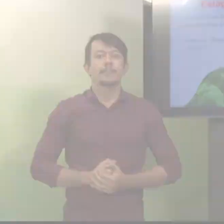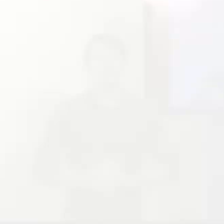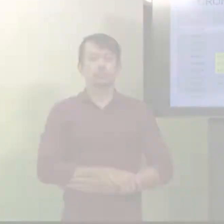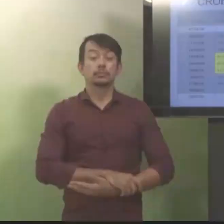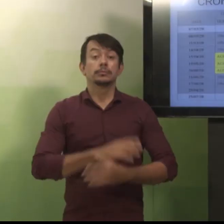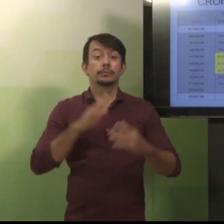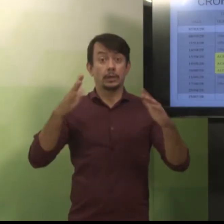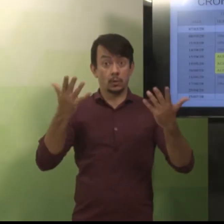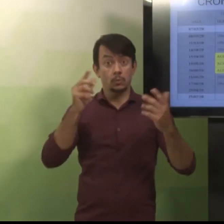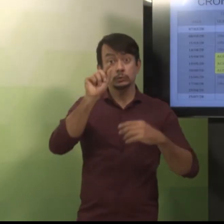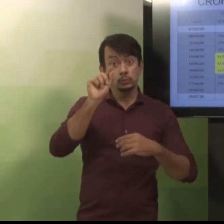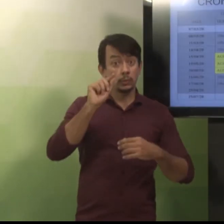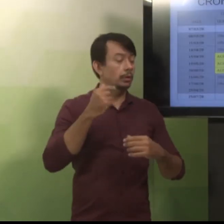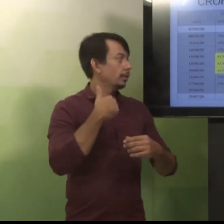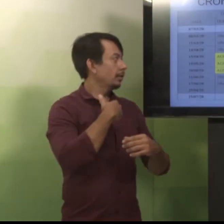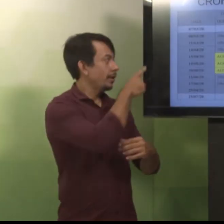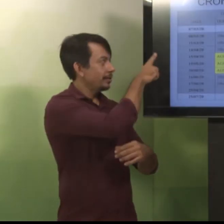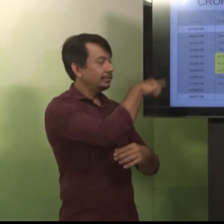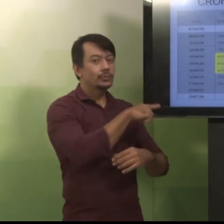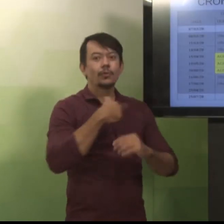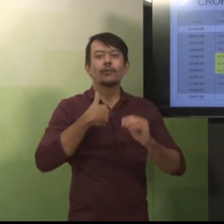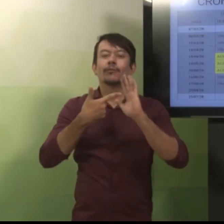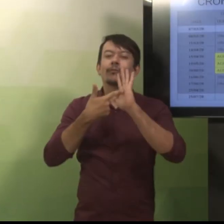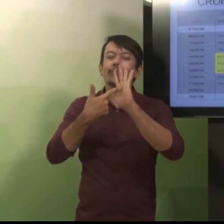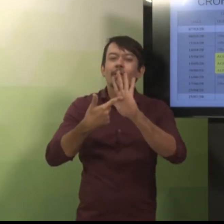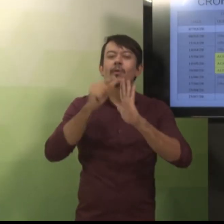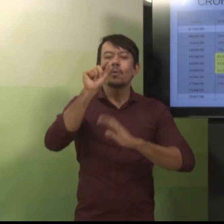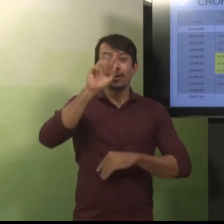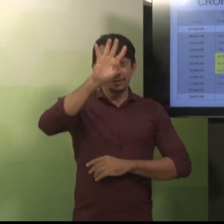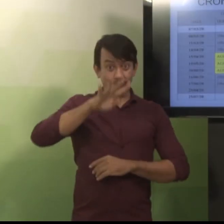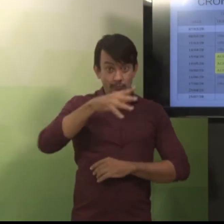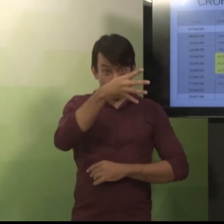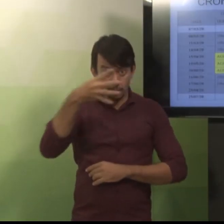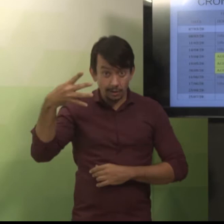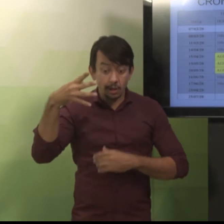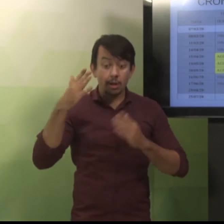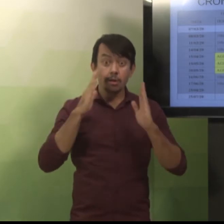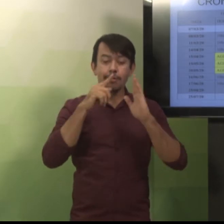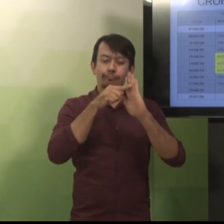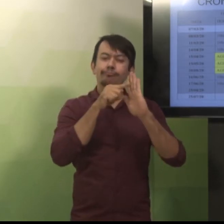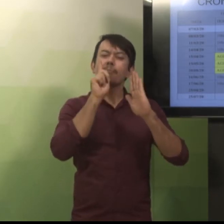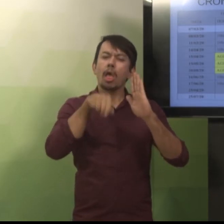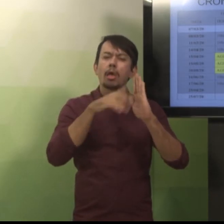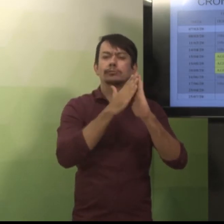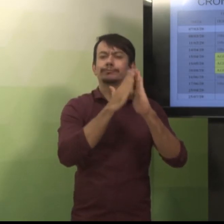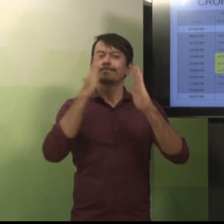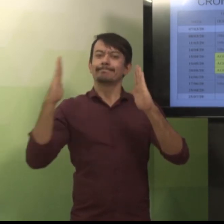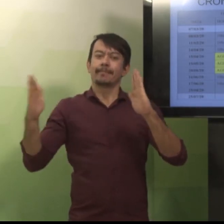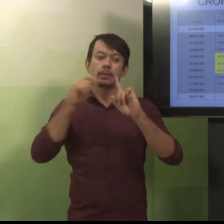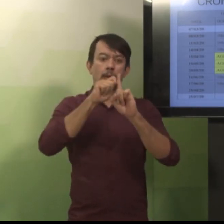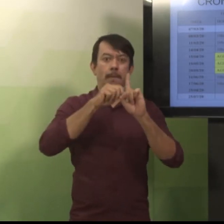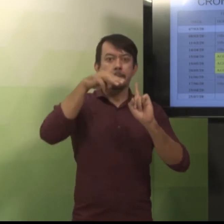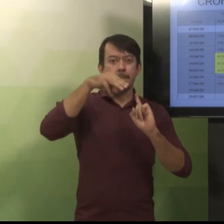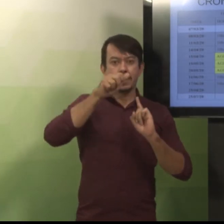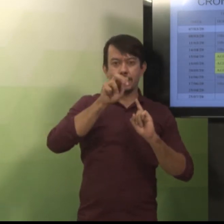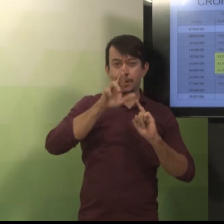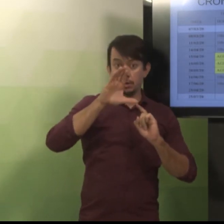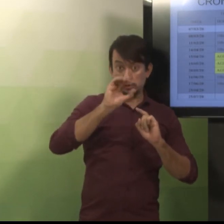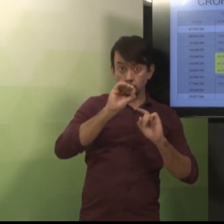explicações. Vejam, aqui apresento a vocês uma planilha com o período de estudo da